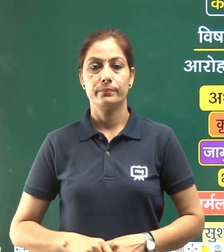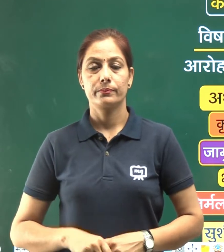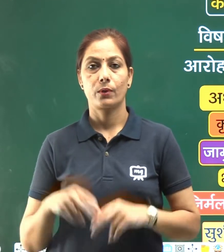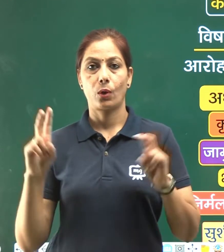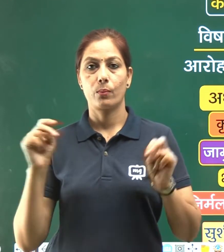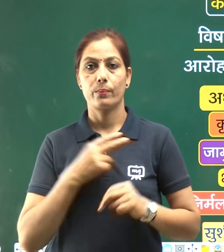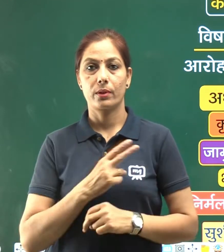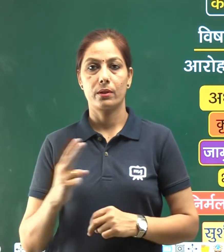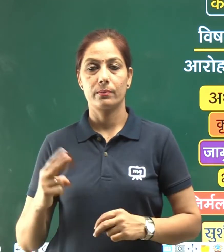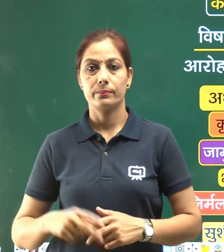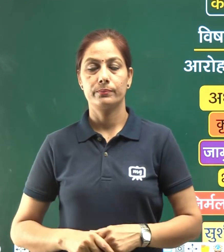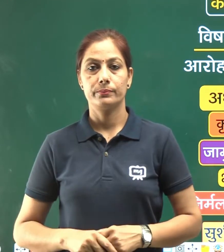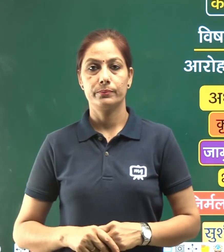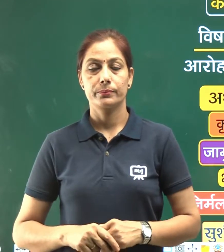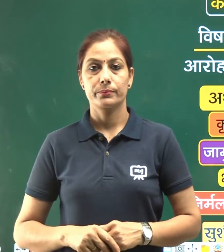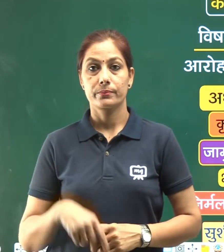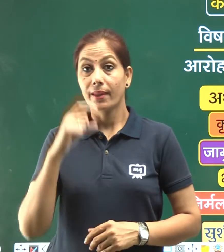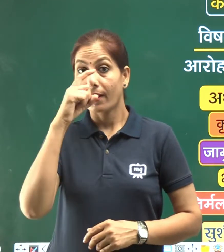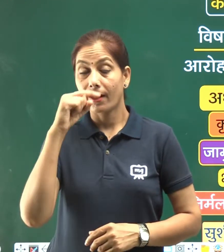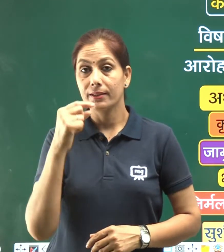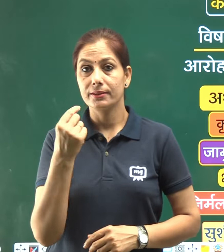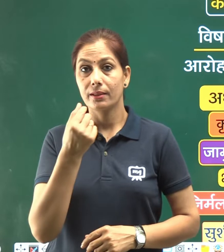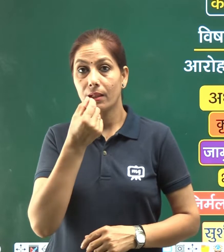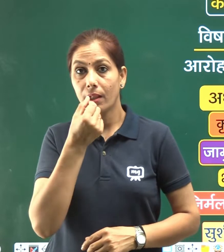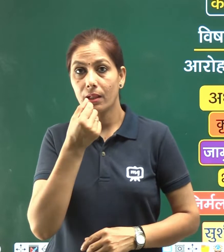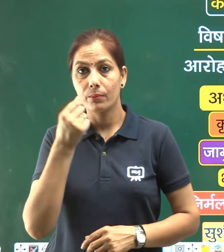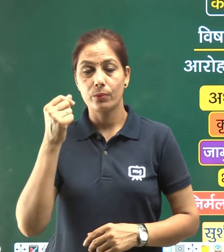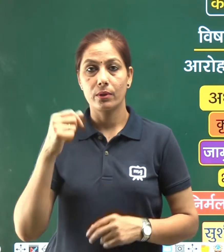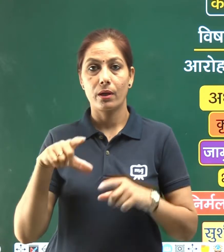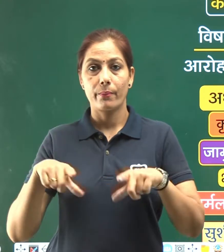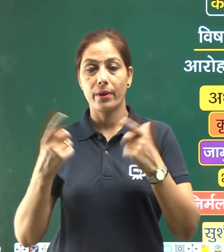अध्याय का नाम जामुन का पेड़।